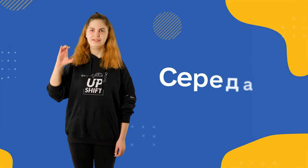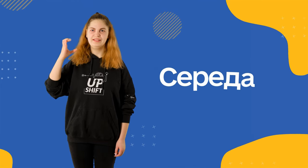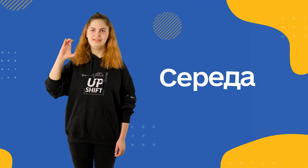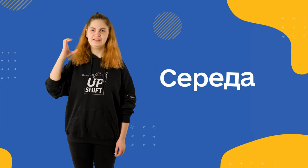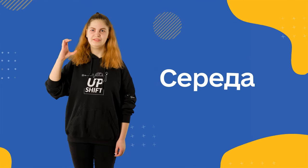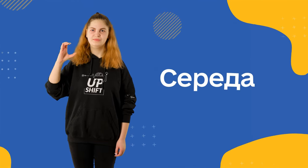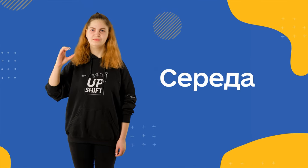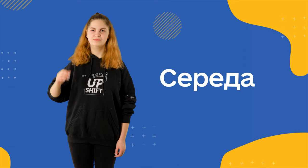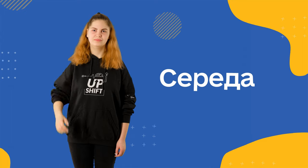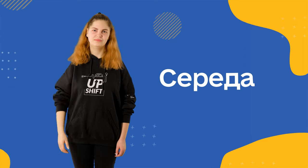Середа.